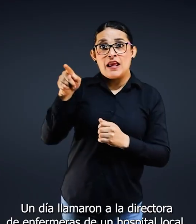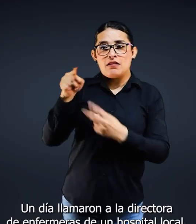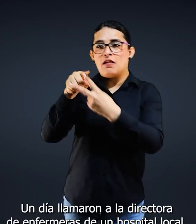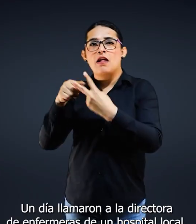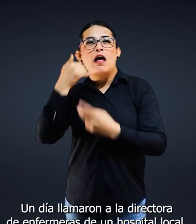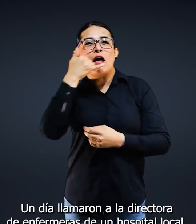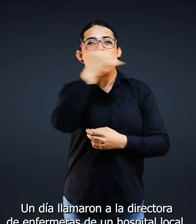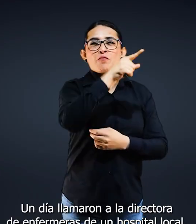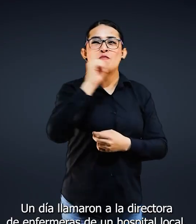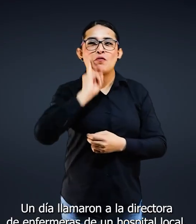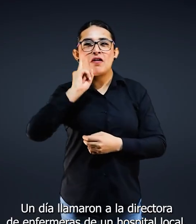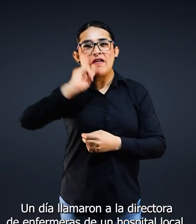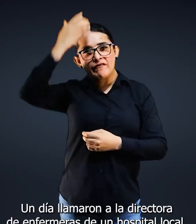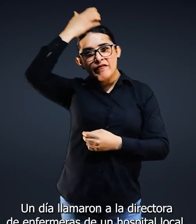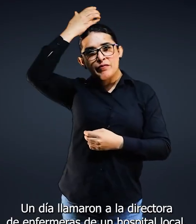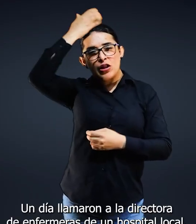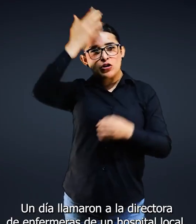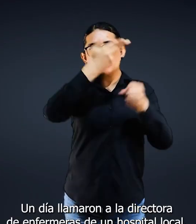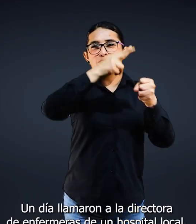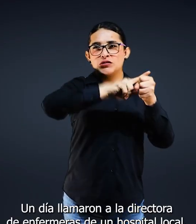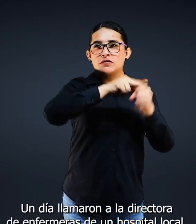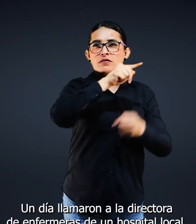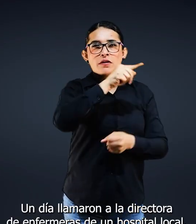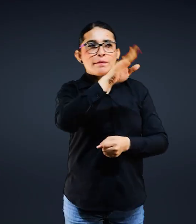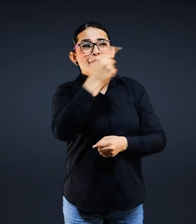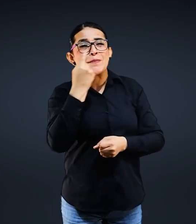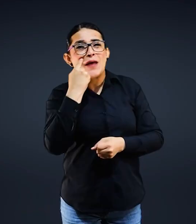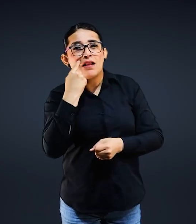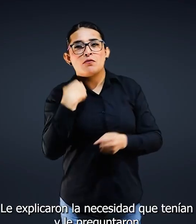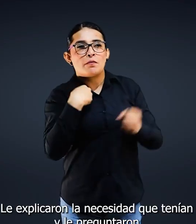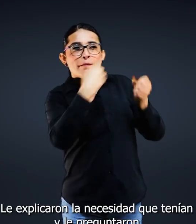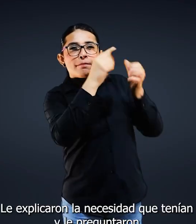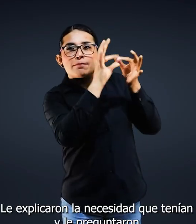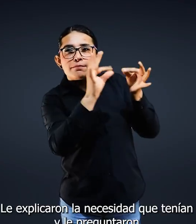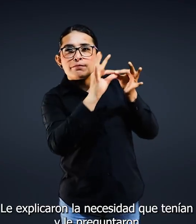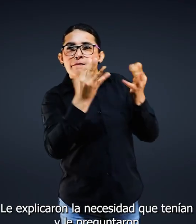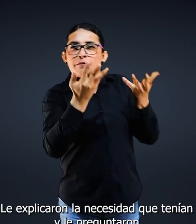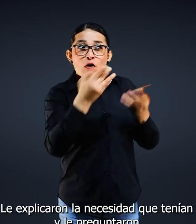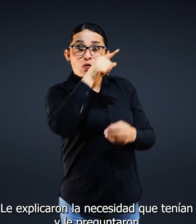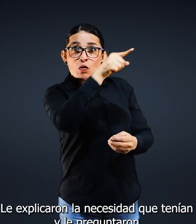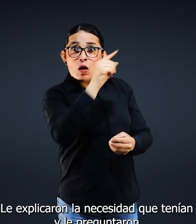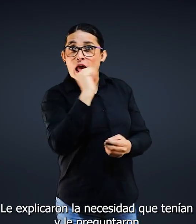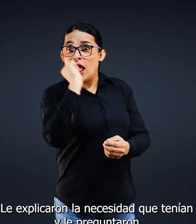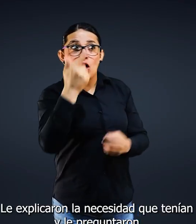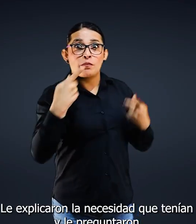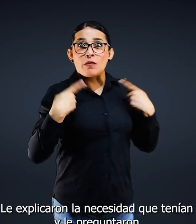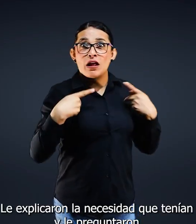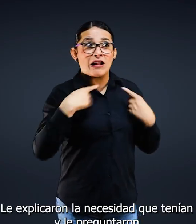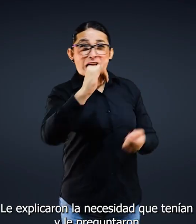Un día llamaron a la directora de enfermeras de un hospital local. Le explicaron la necesidad que tenían y le preguntaron